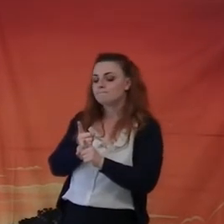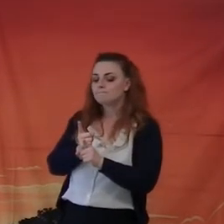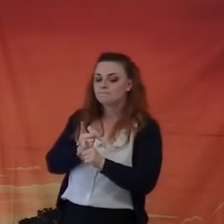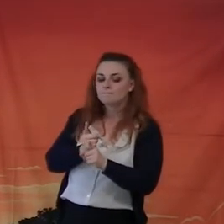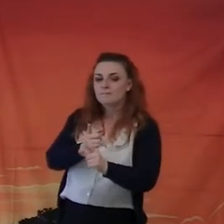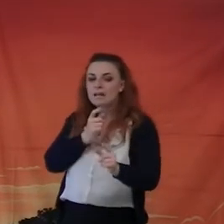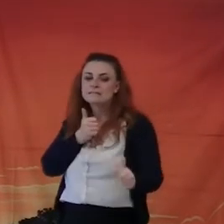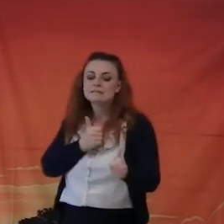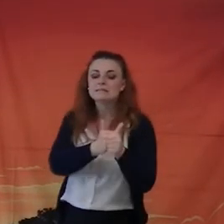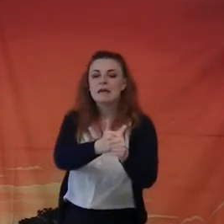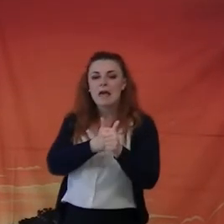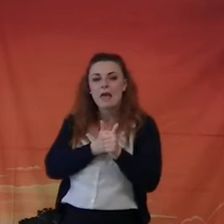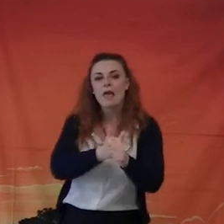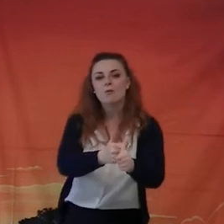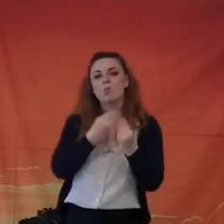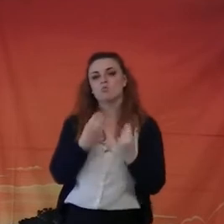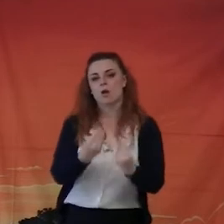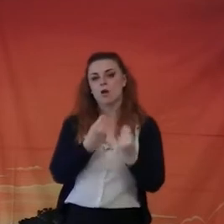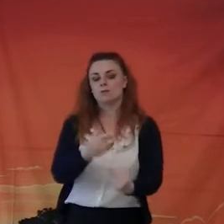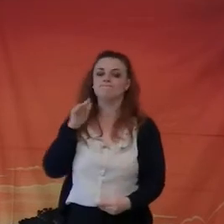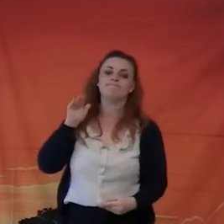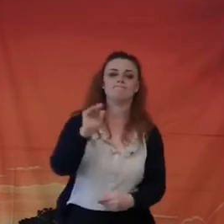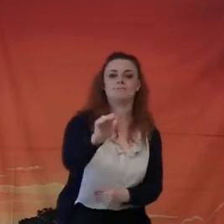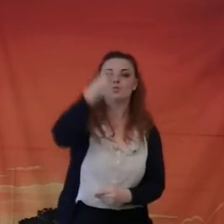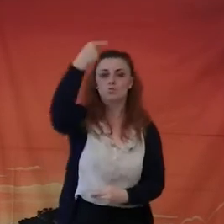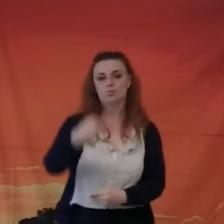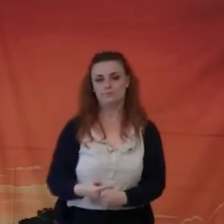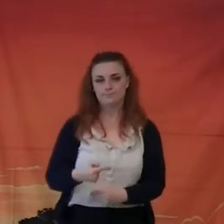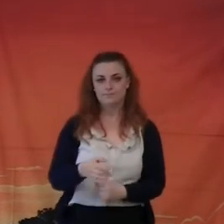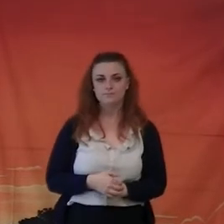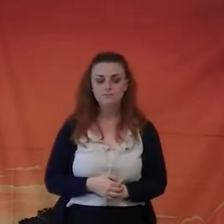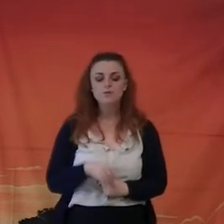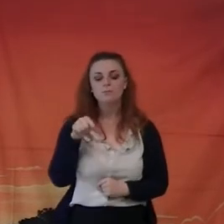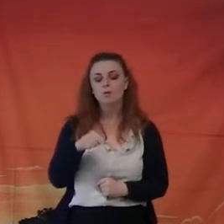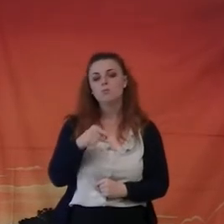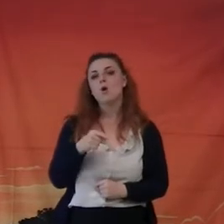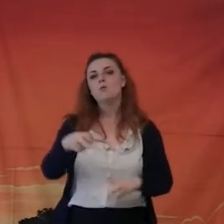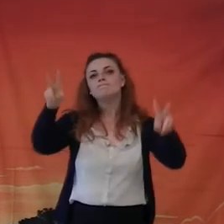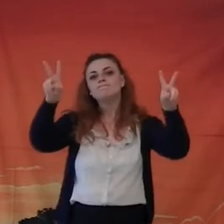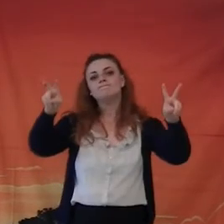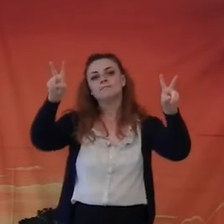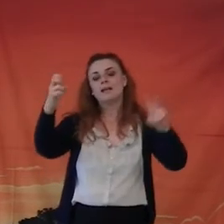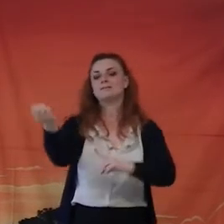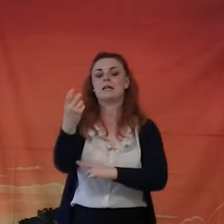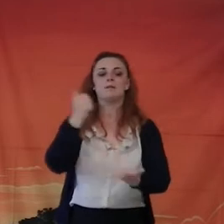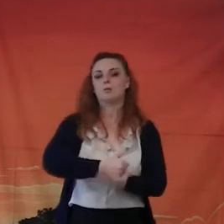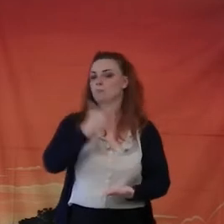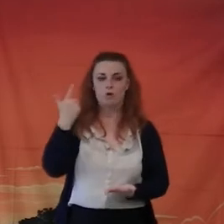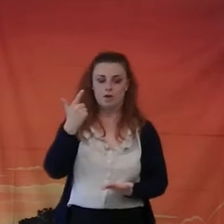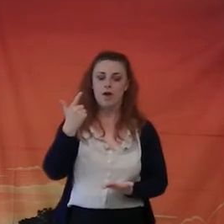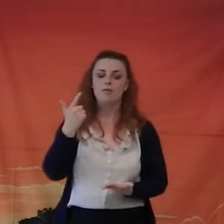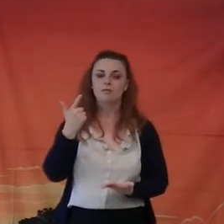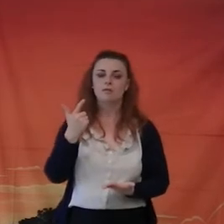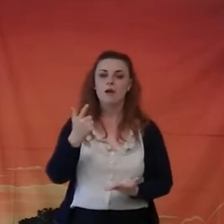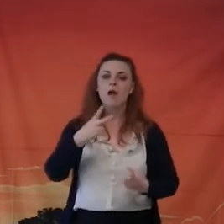giornata. E questo è uno dei tanti insegnamenti che abbiamo ricevuto. Nello stare con loro abbiamo